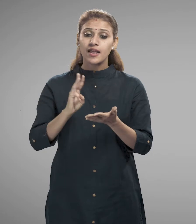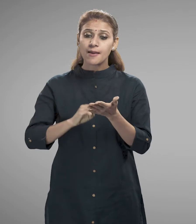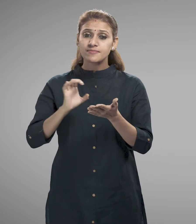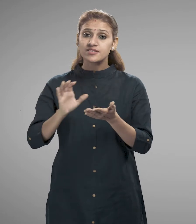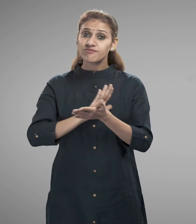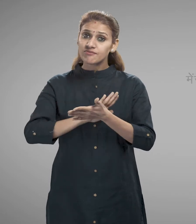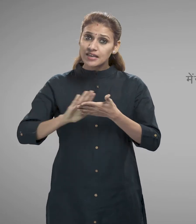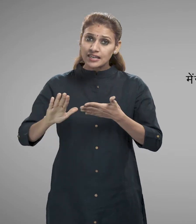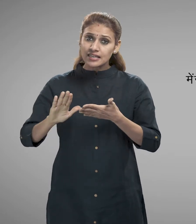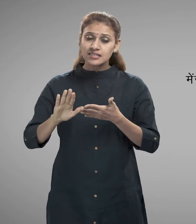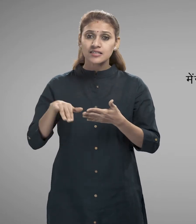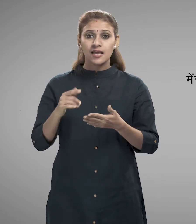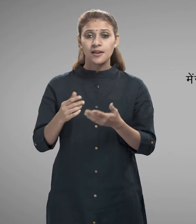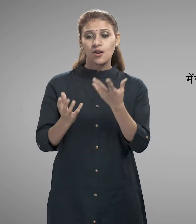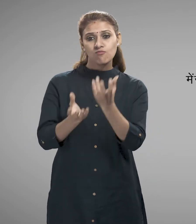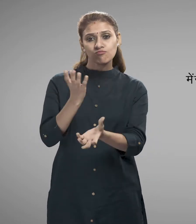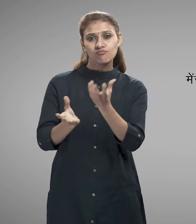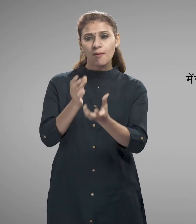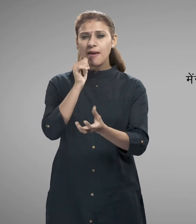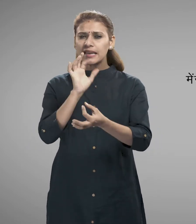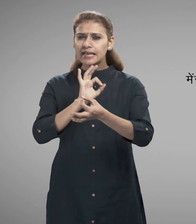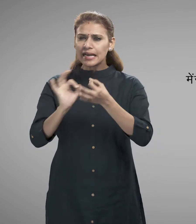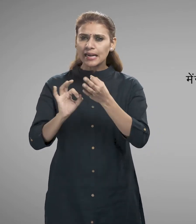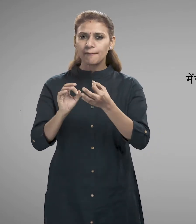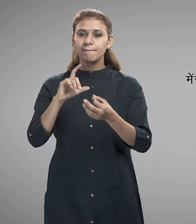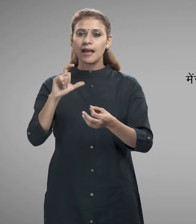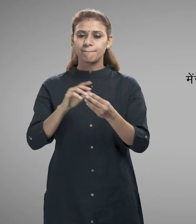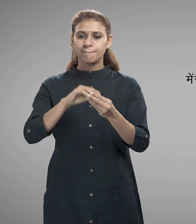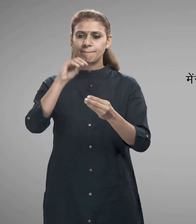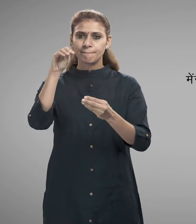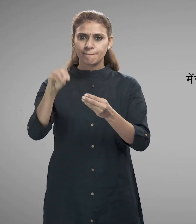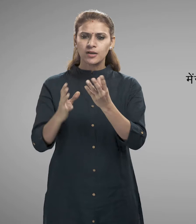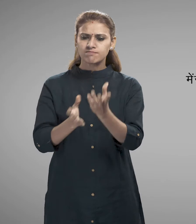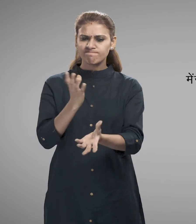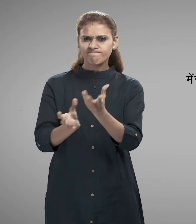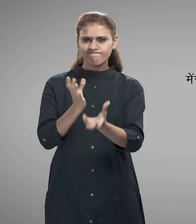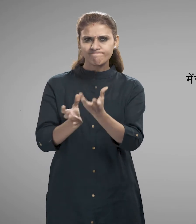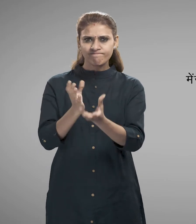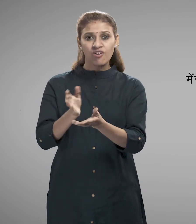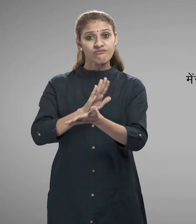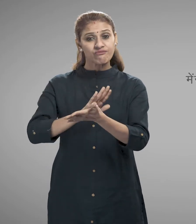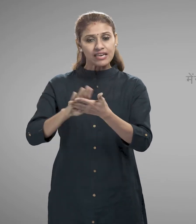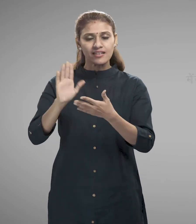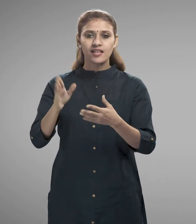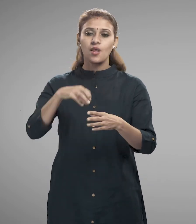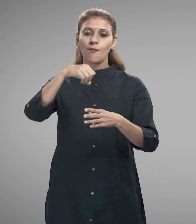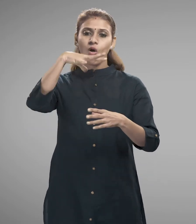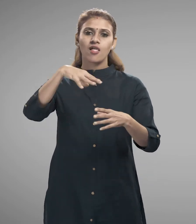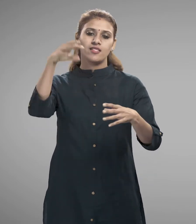मासिक धर्म के पूरे होने पर मेंस्ट्रुअल कप को पानी में 20 मिनट उबालें और सूखा